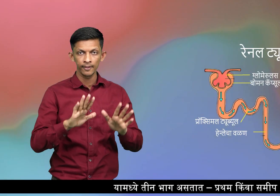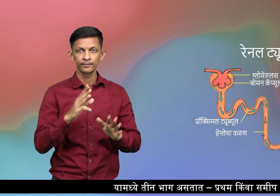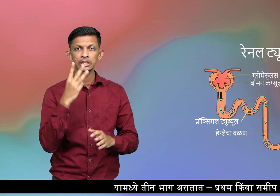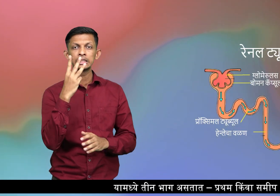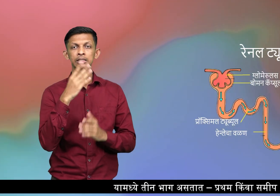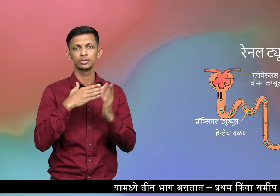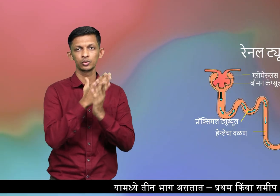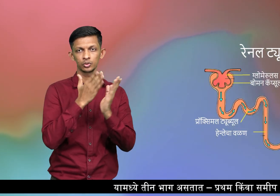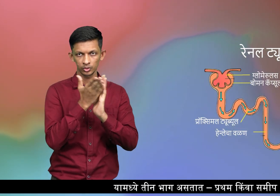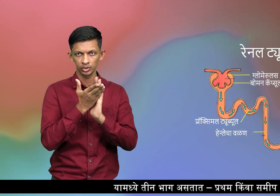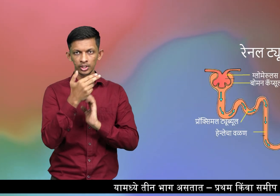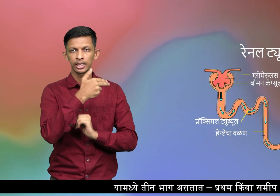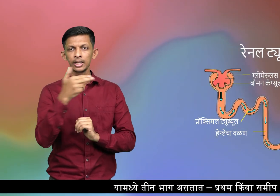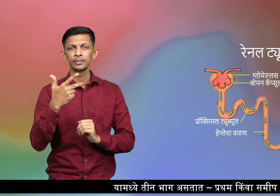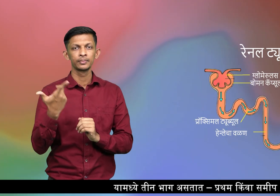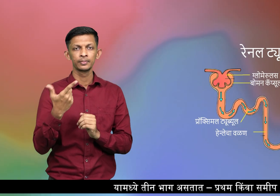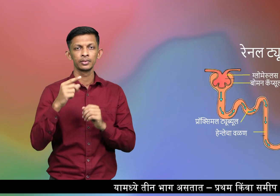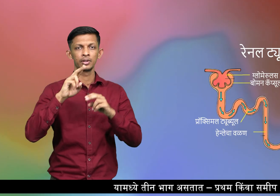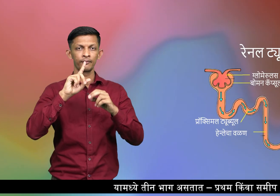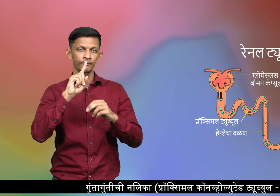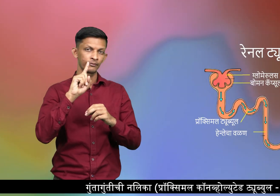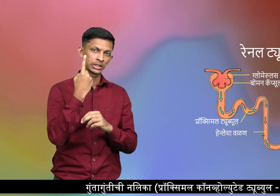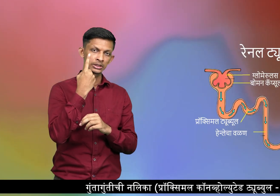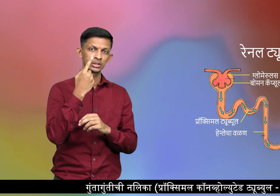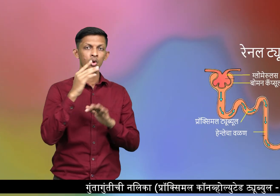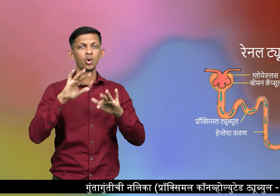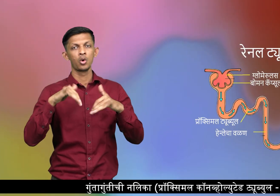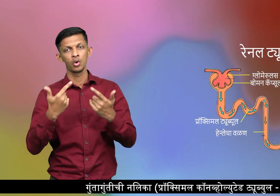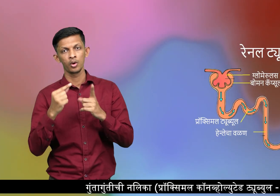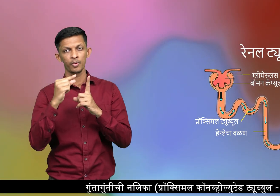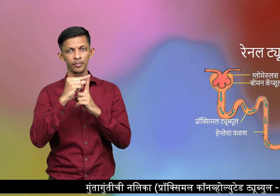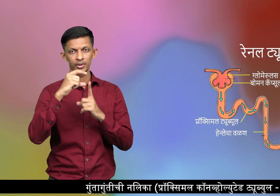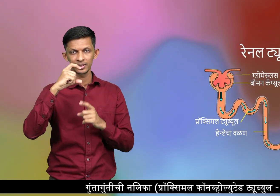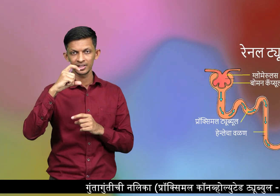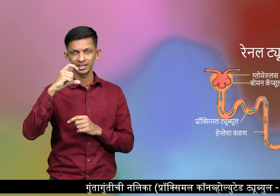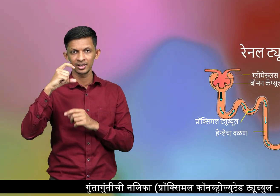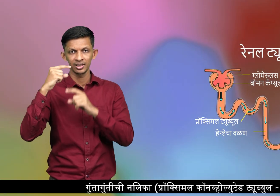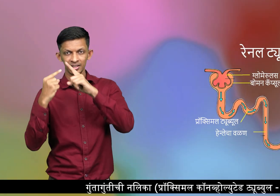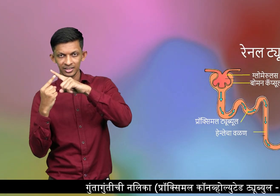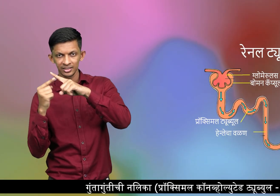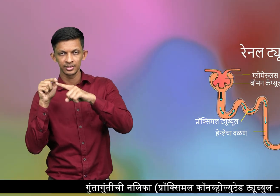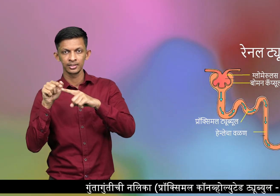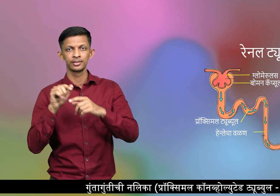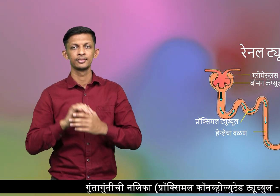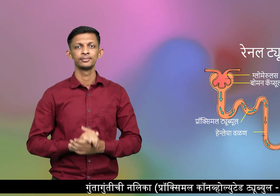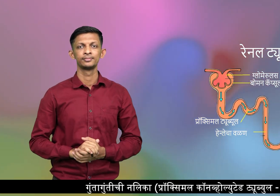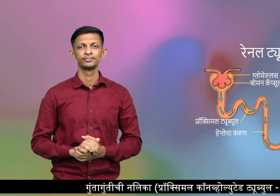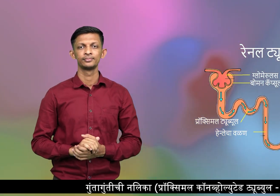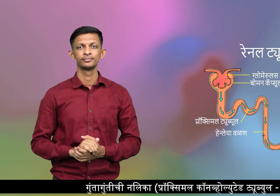यामध्ये 3 भाग असतात. प्रथम किंवा समीप गुंतागुंतीची नलिका प्रॉक्सिमल कॉन्व्होल्युटेड ट्यूबल